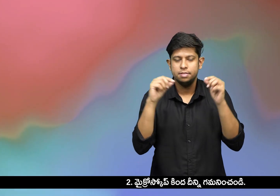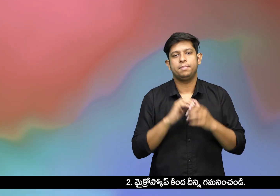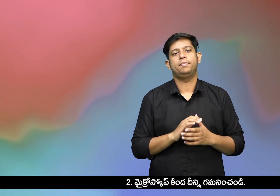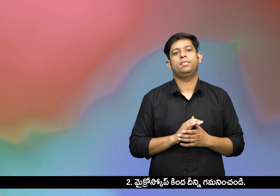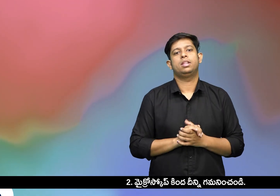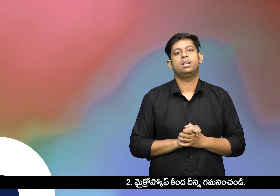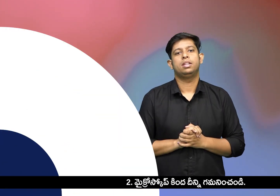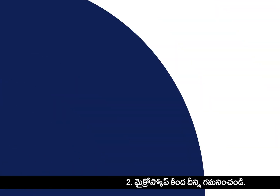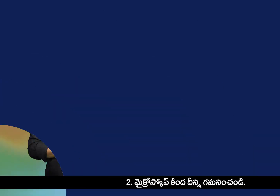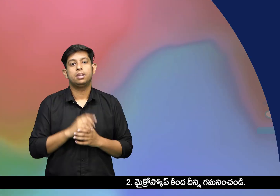గమనించండి.